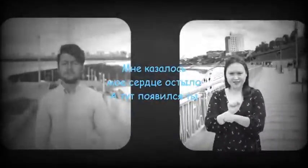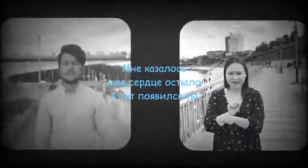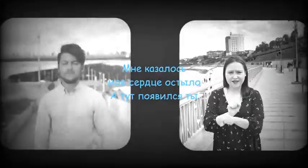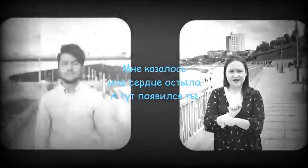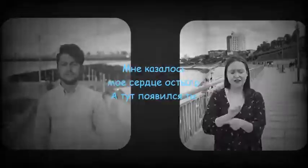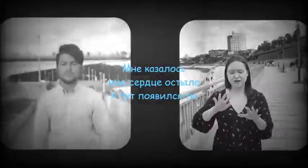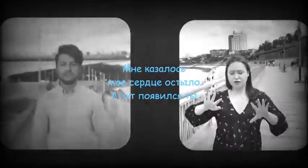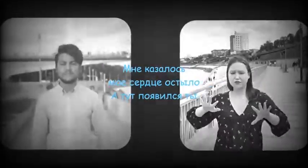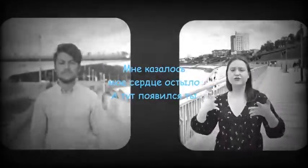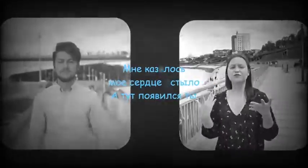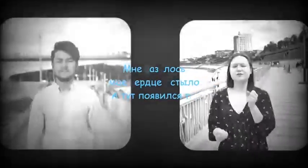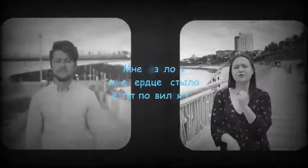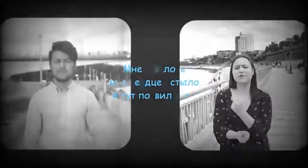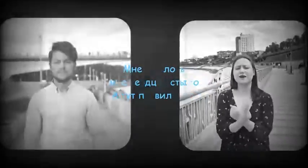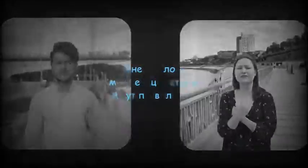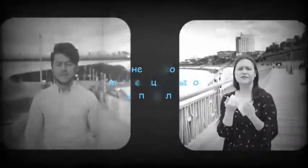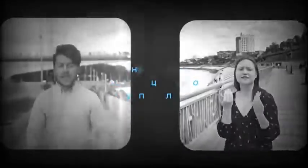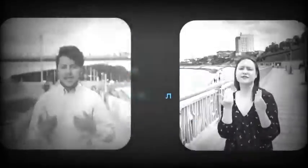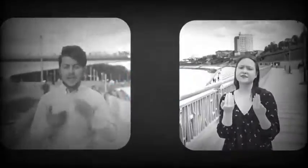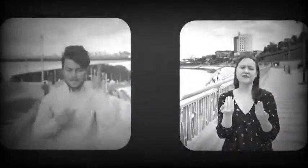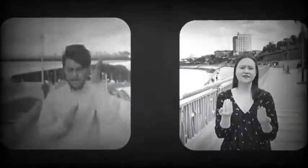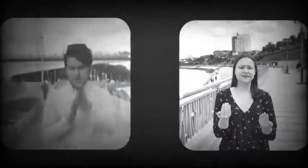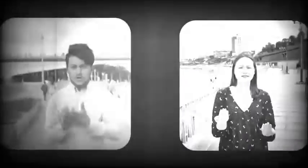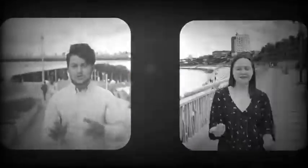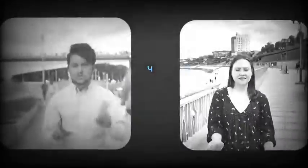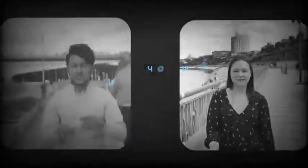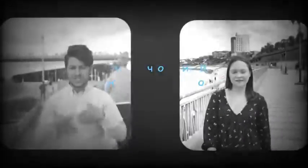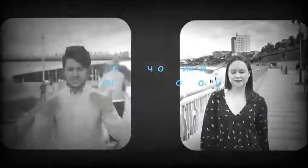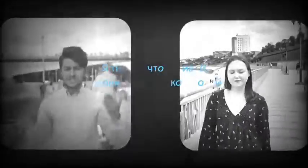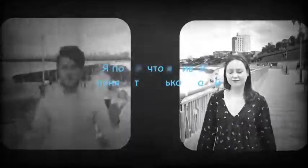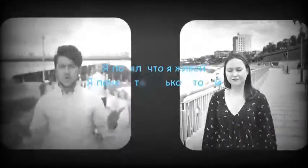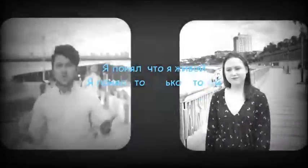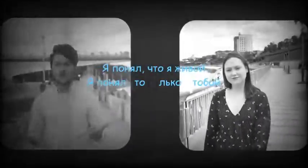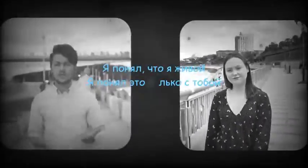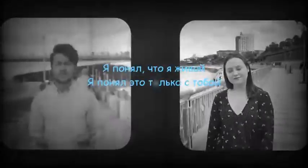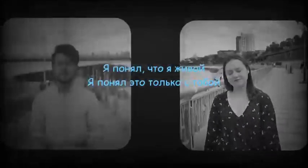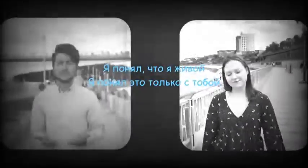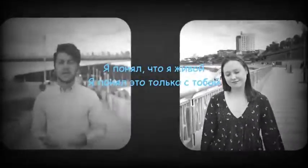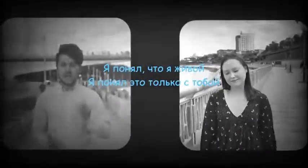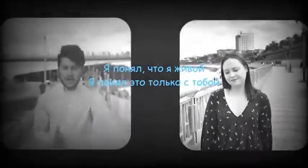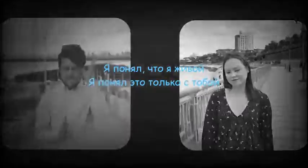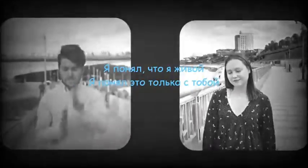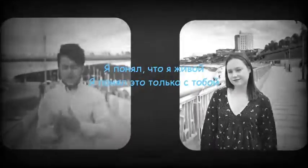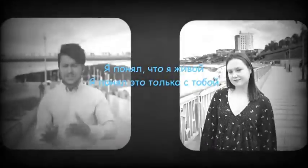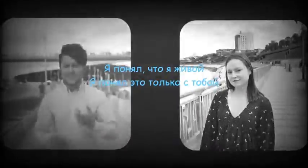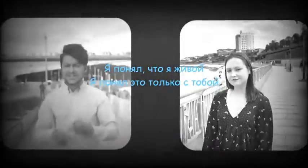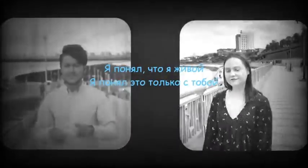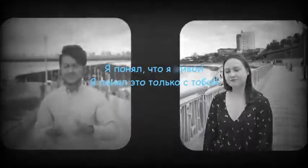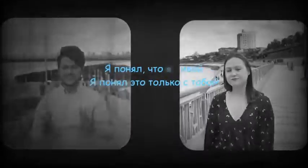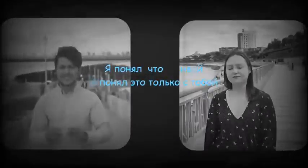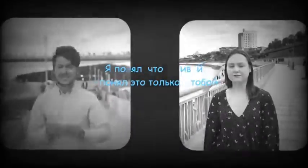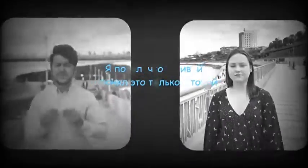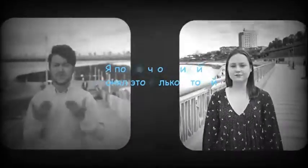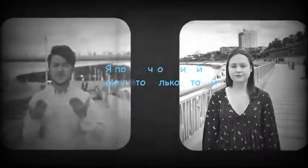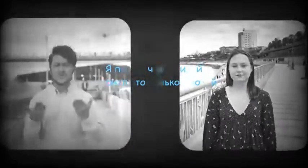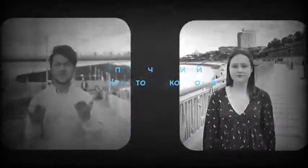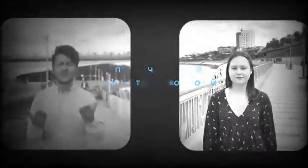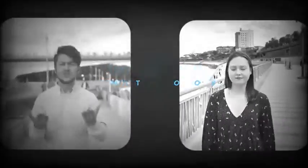а тут появился ты. Я понял, что я живой. Я понял, это только